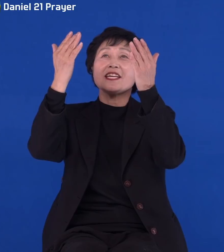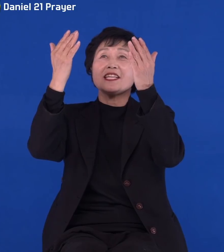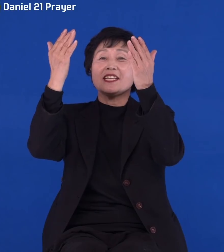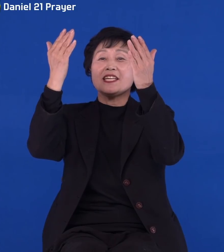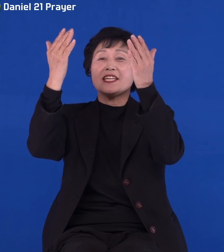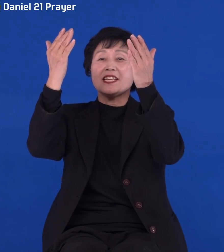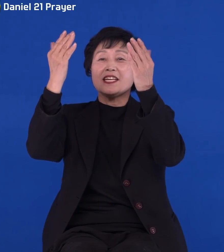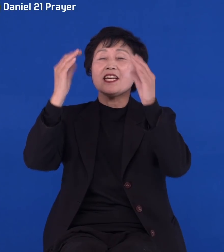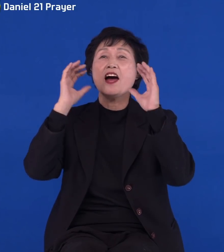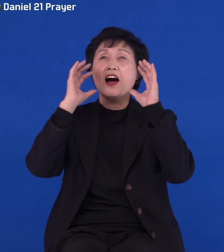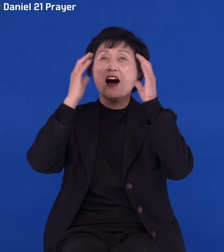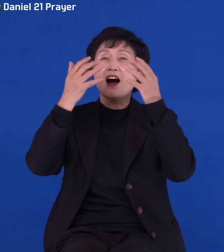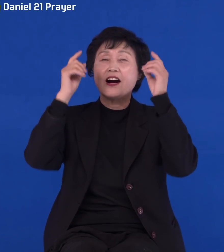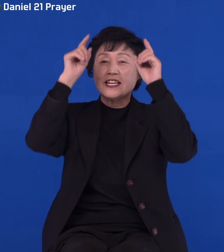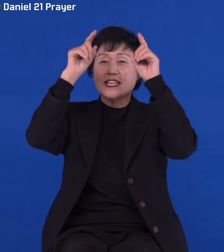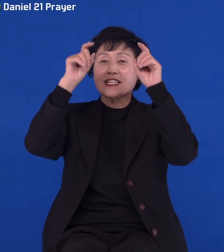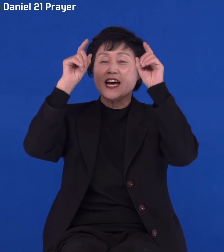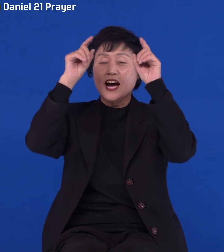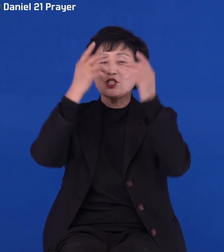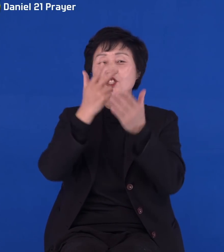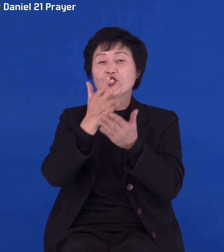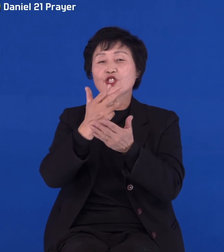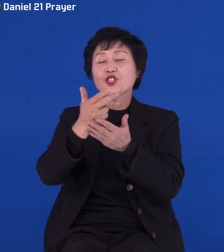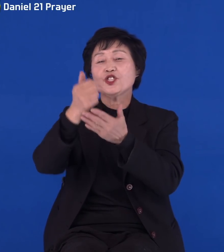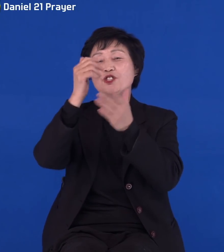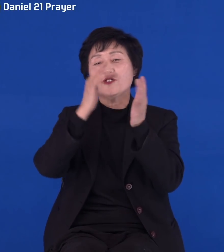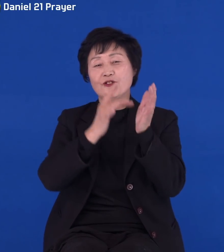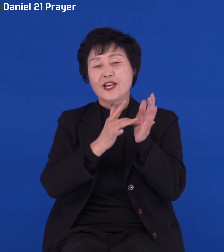돌리리. 어린 양 주